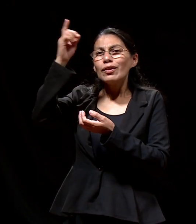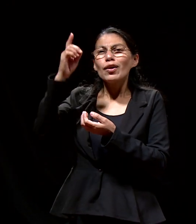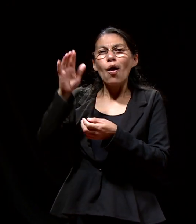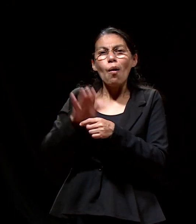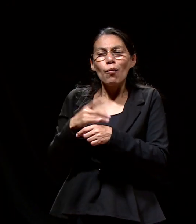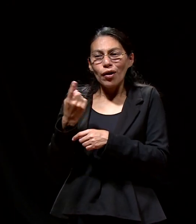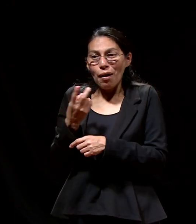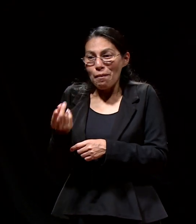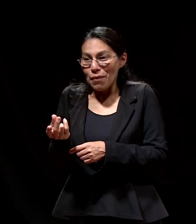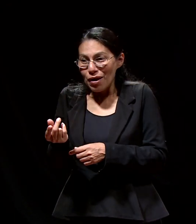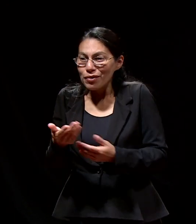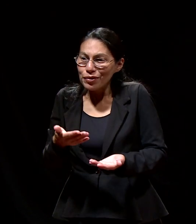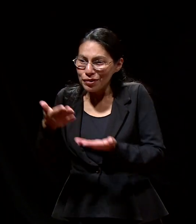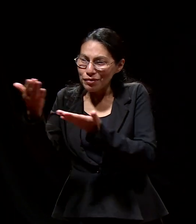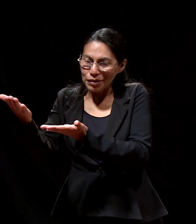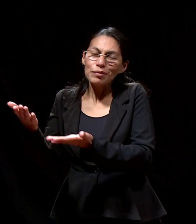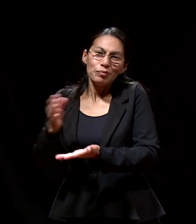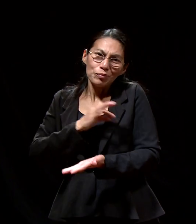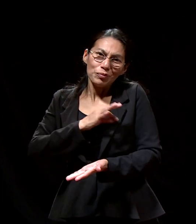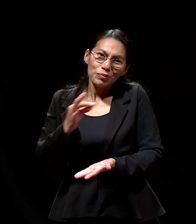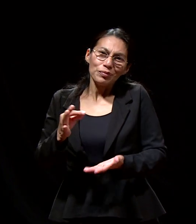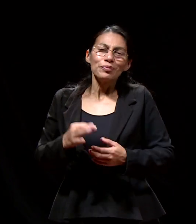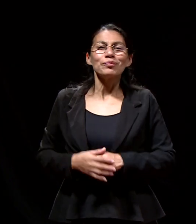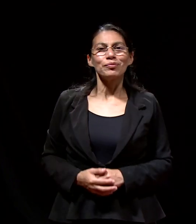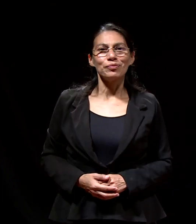llevar el perro se porta bien